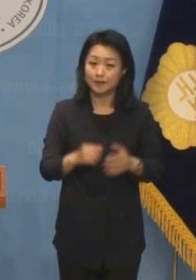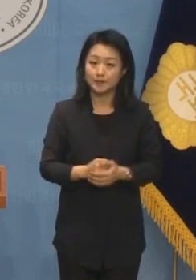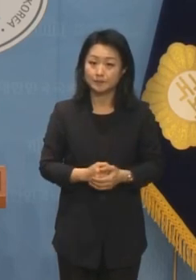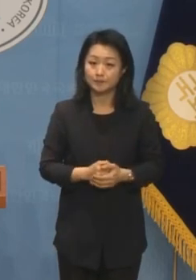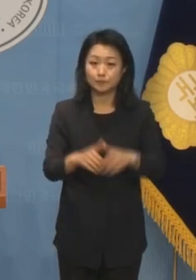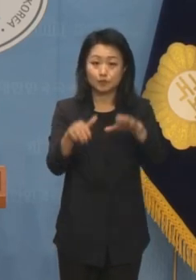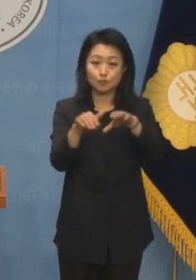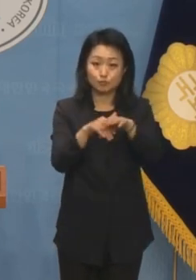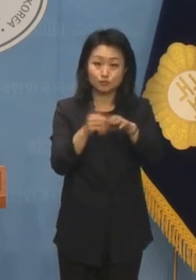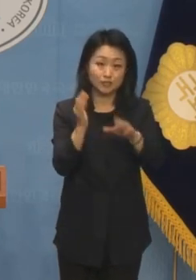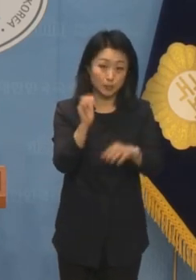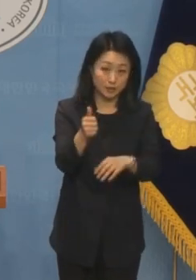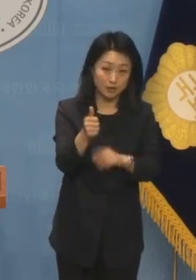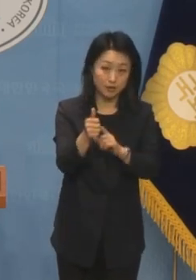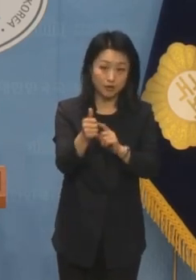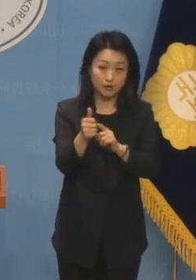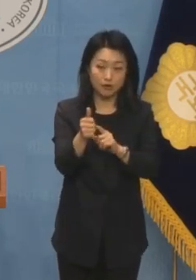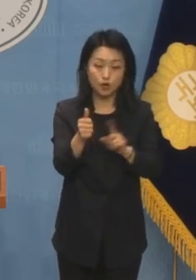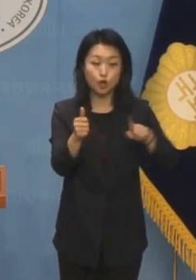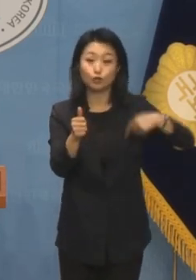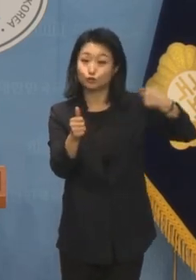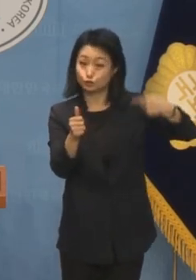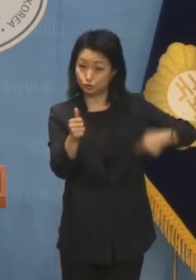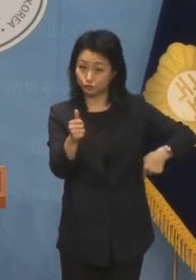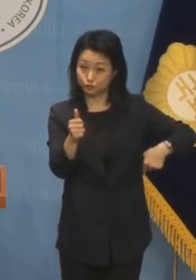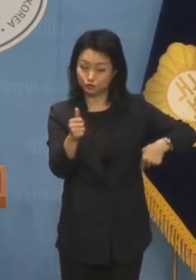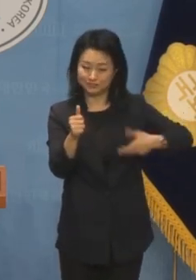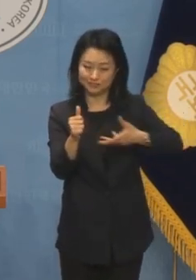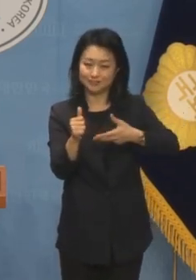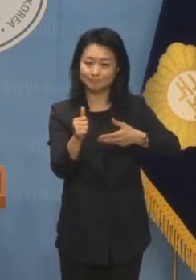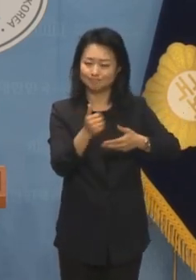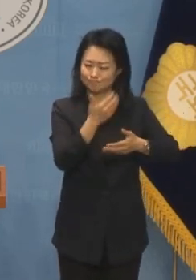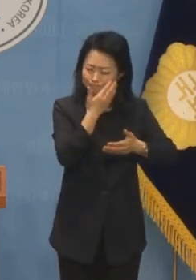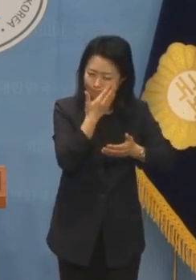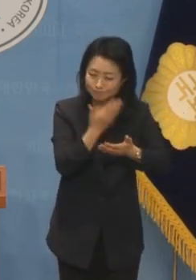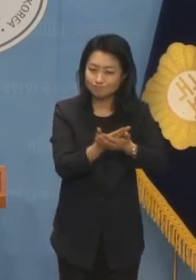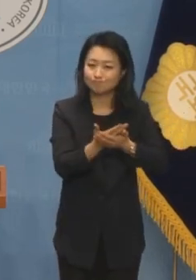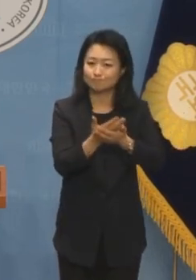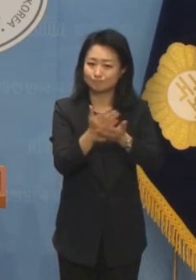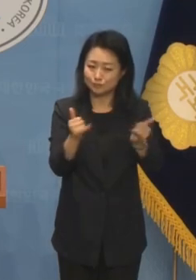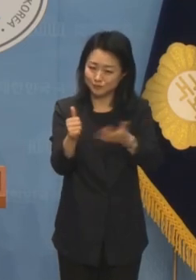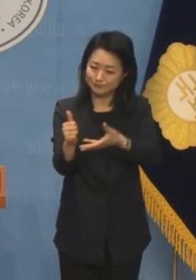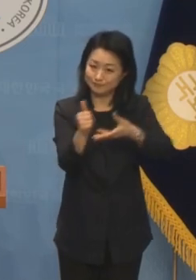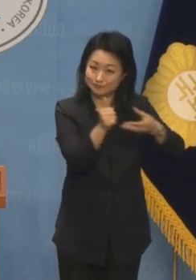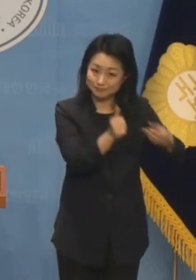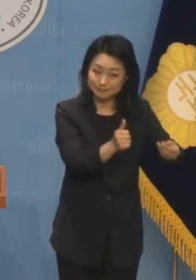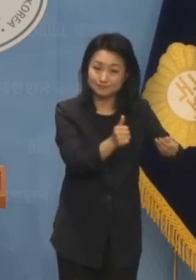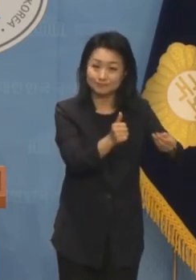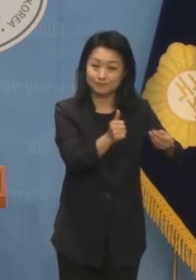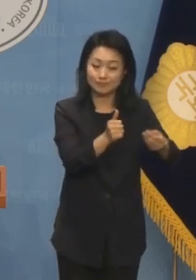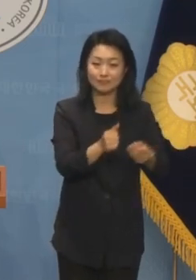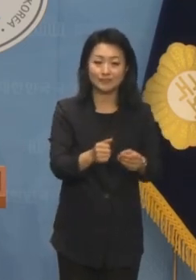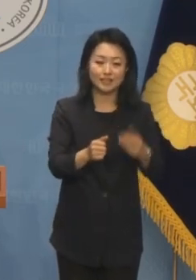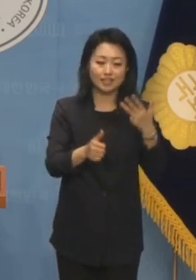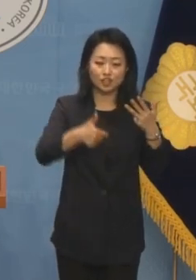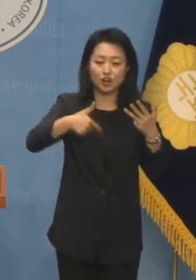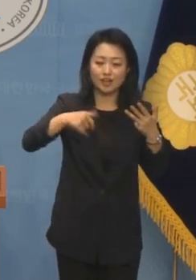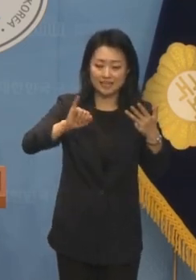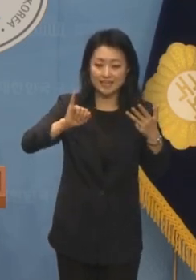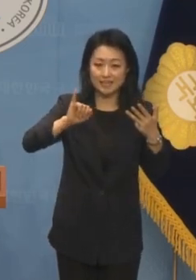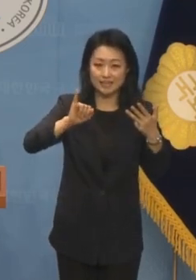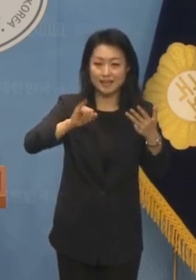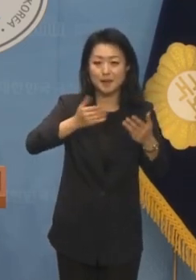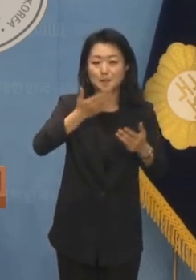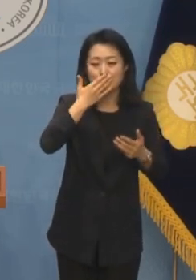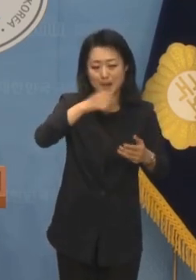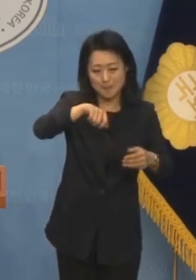문 대통령은 본인이 중국으로부터 국빈으로 초청되어 무려 8끼나 혼자 밥을 먹은 나라